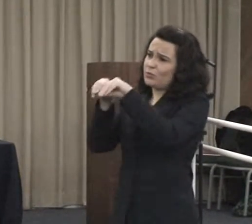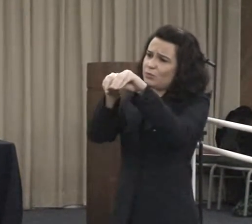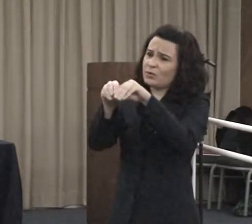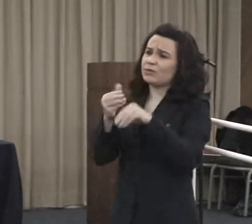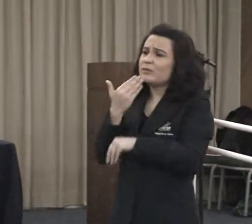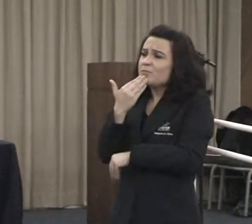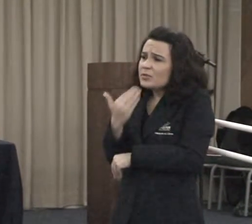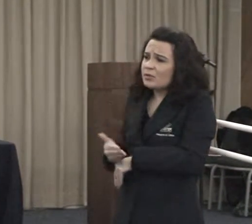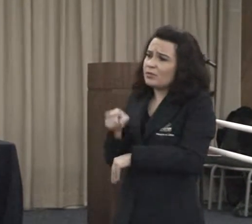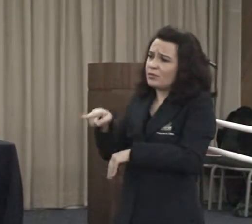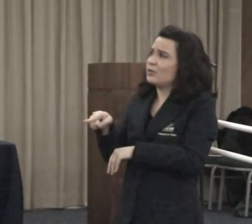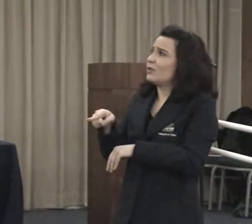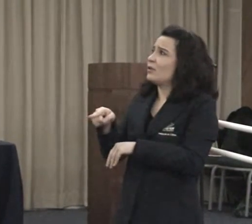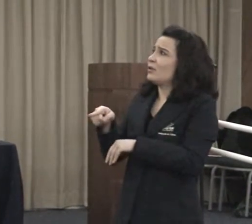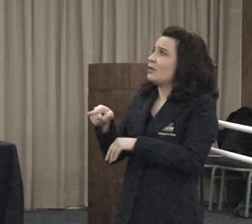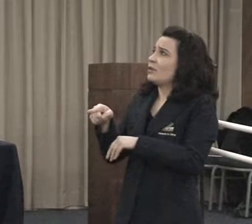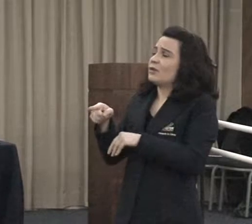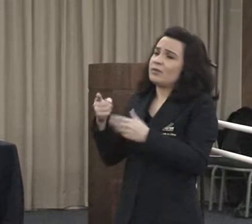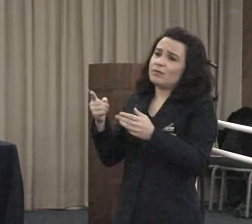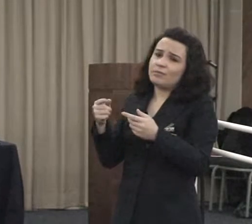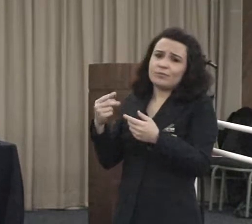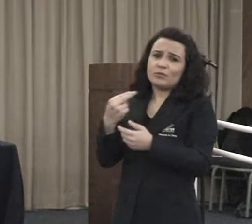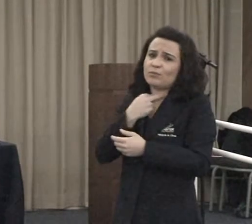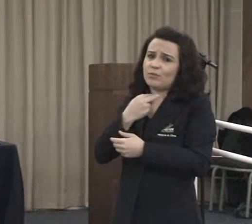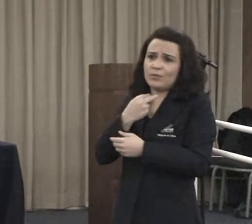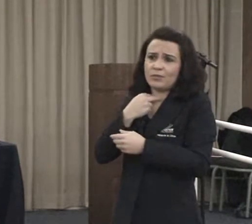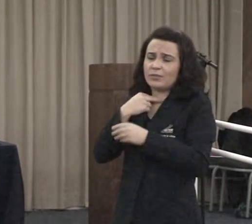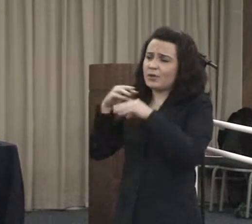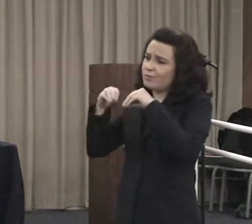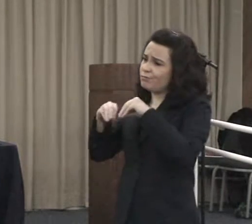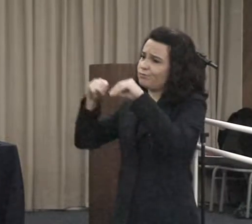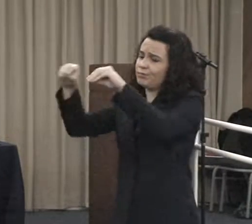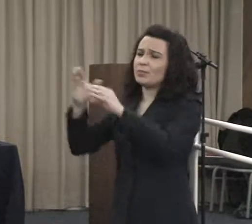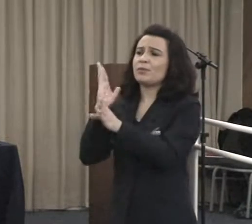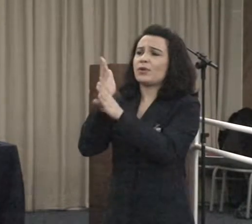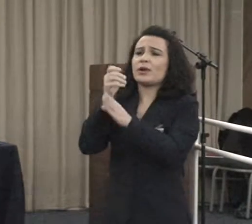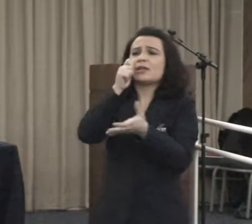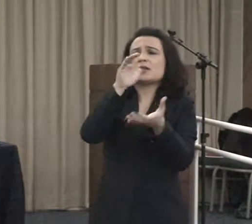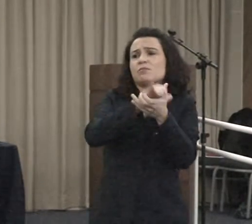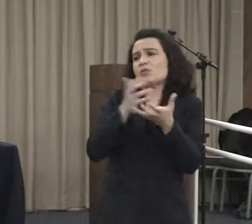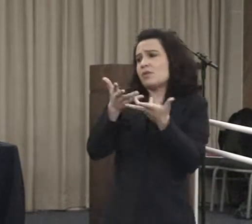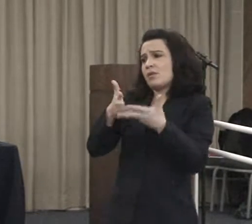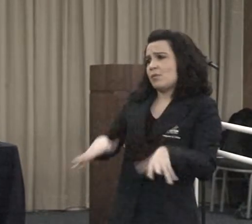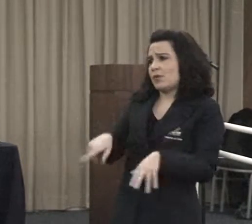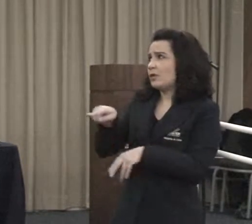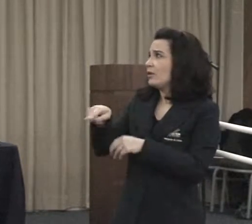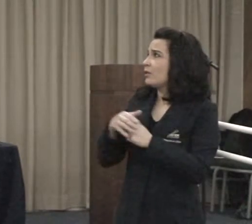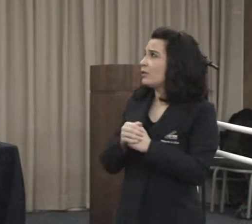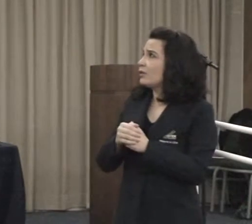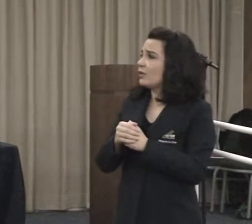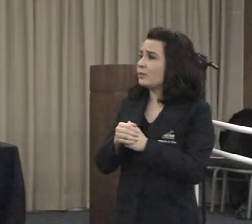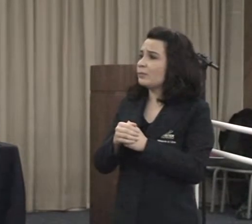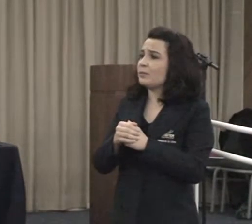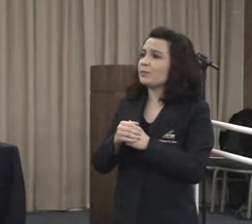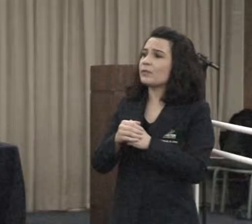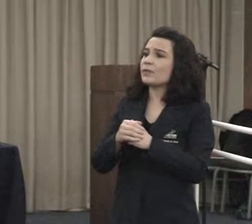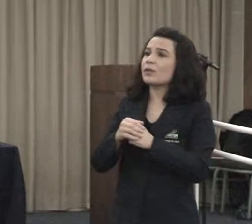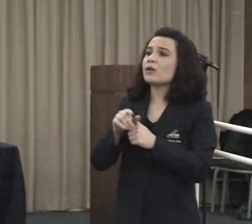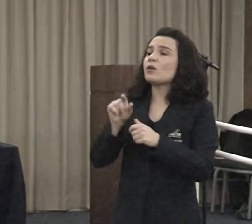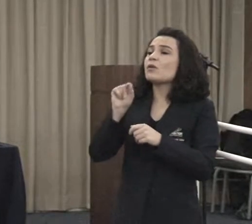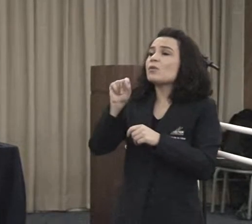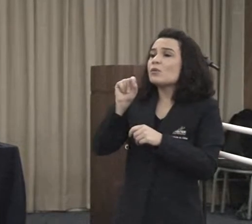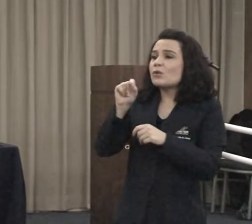pedir. Hoje aqui da minha casa, o senhor vai ter que sair. Leve este couro de boi que eu acabei de